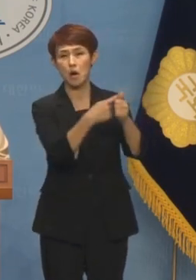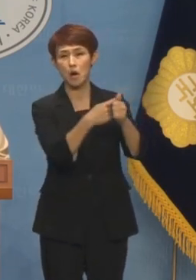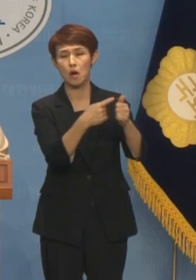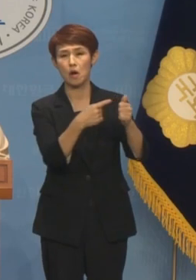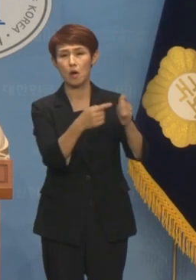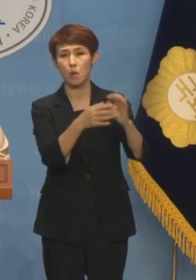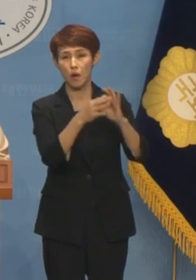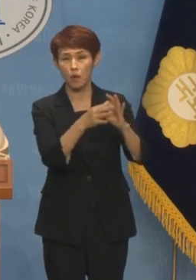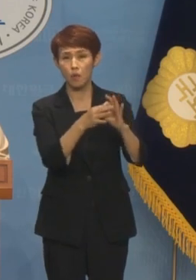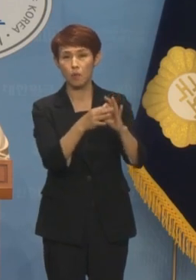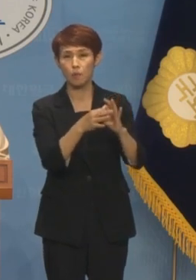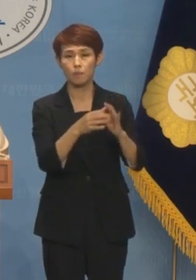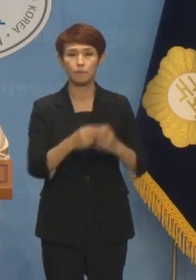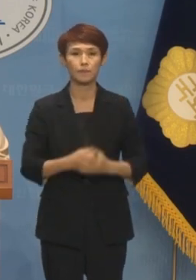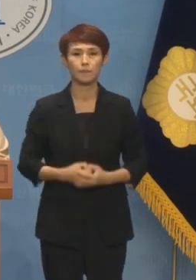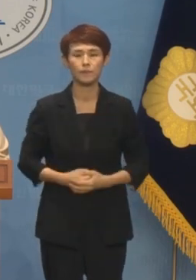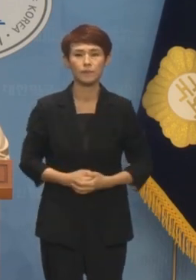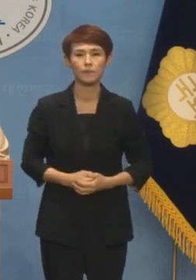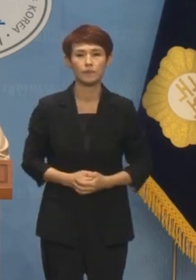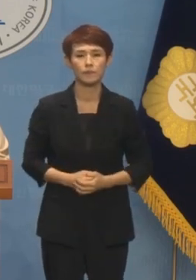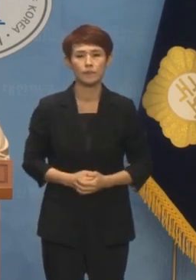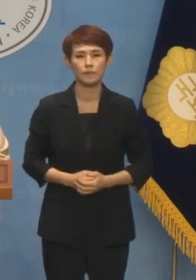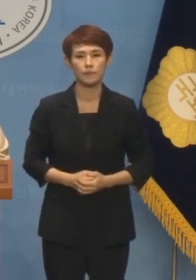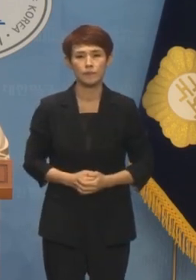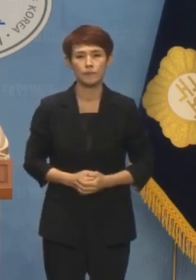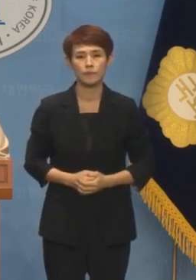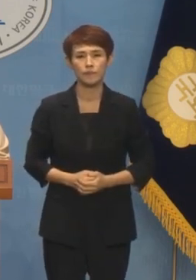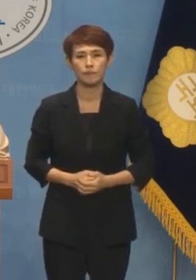수거를 다시 하겠습니다.